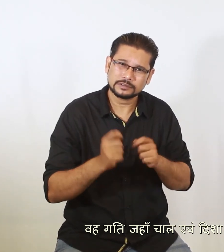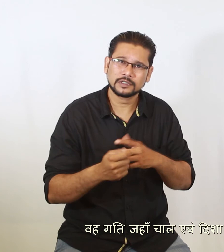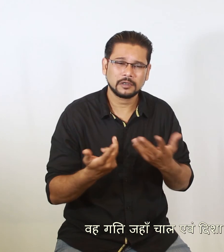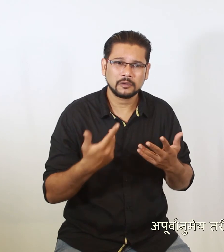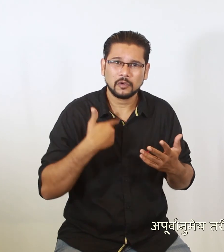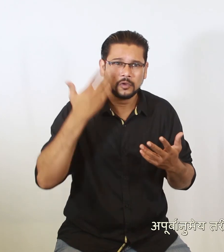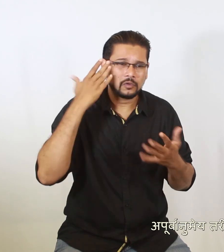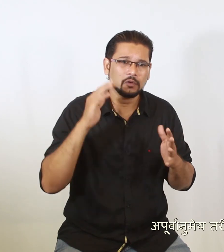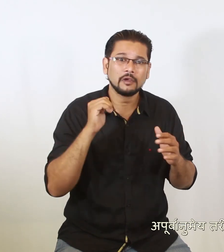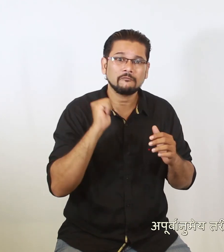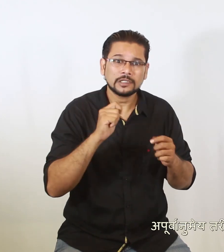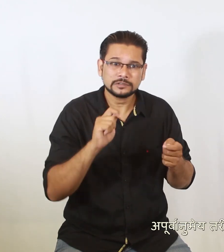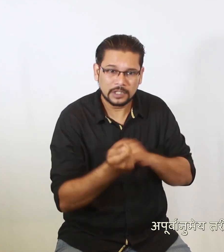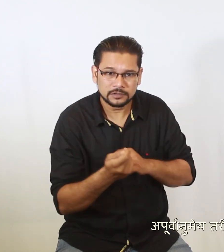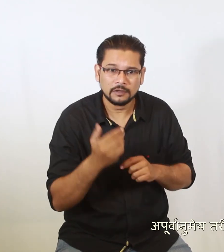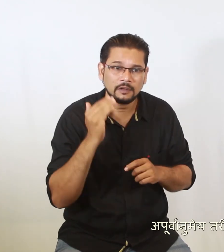अपूर वानुमया तरीके से